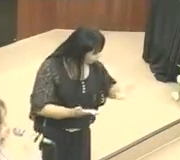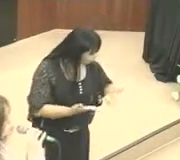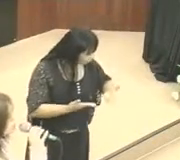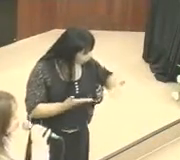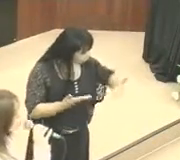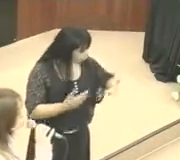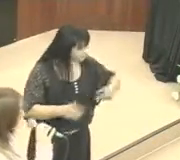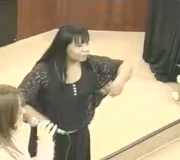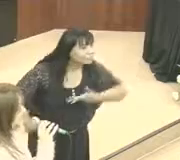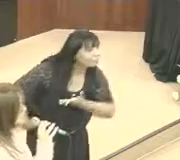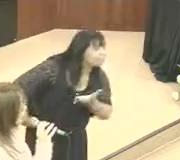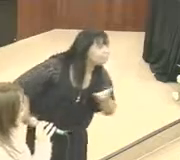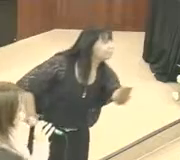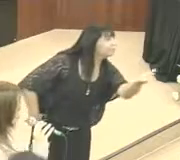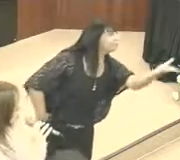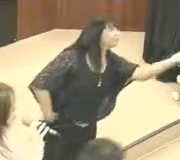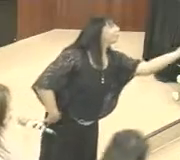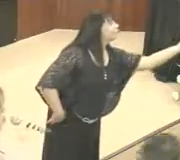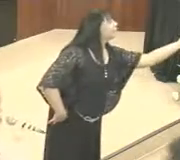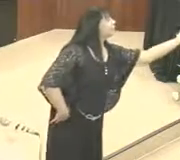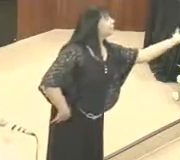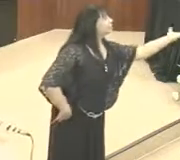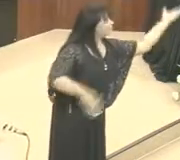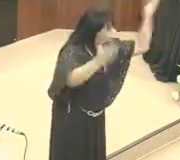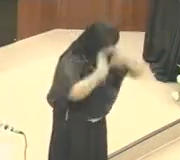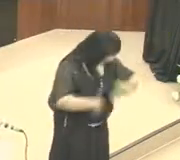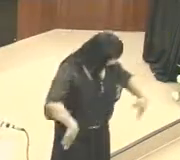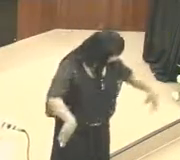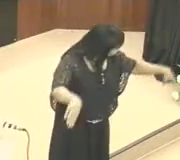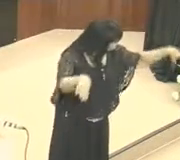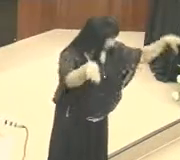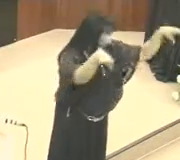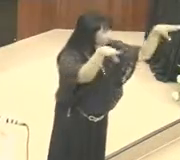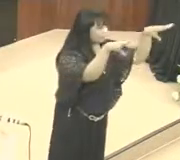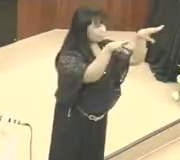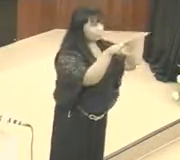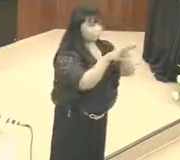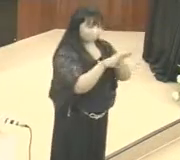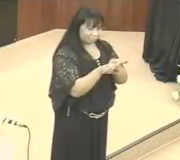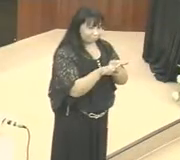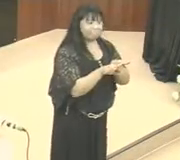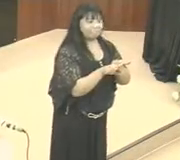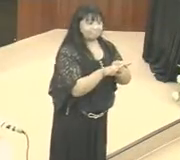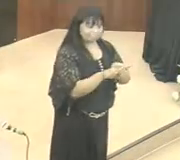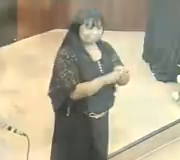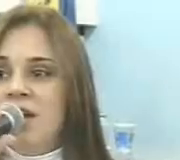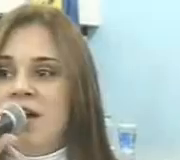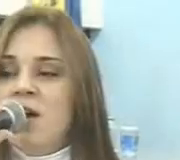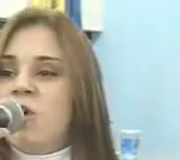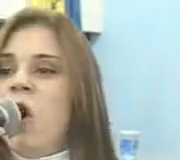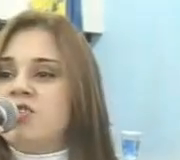instante. Se o penhor dessa igualdade